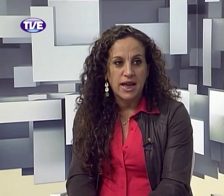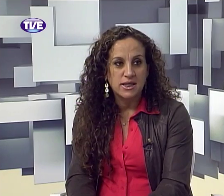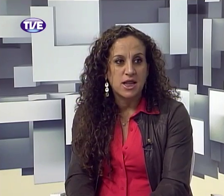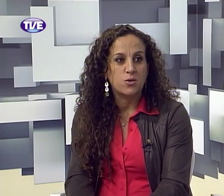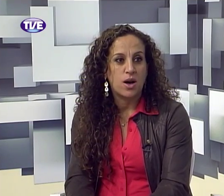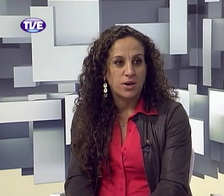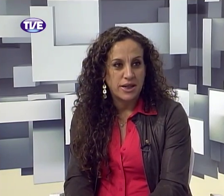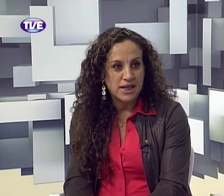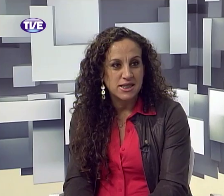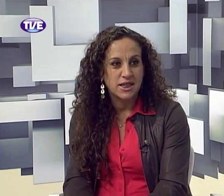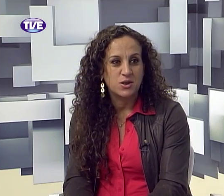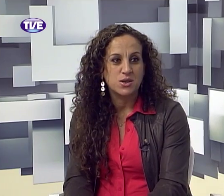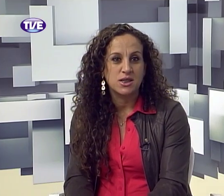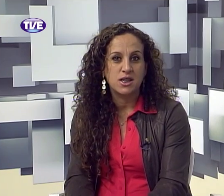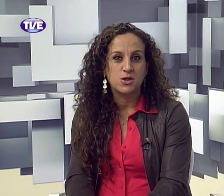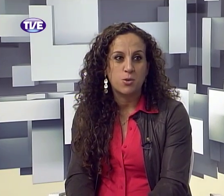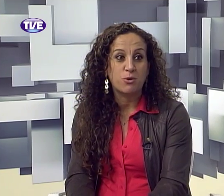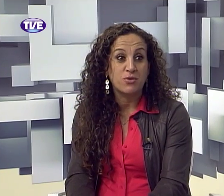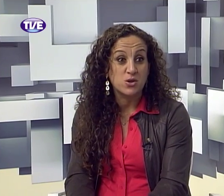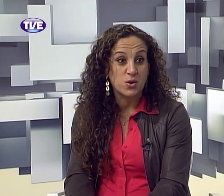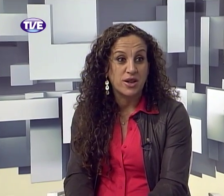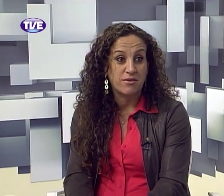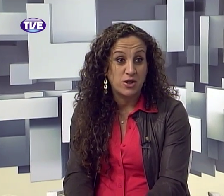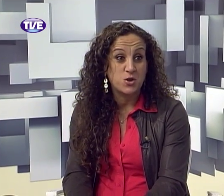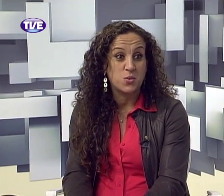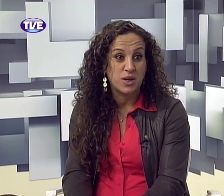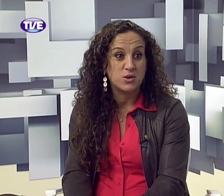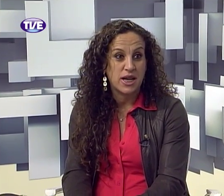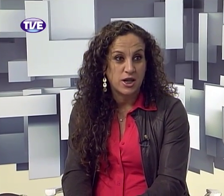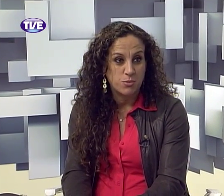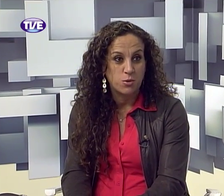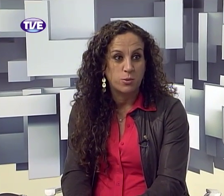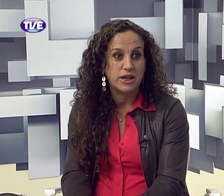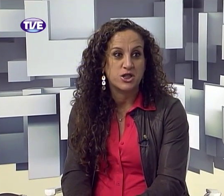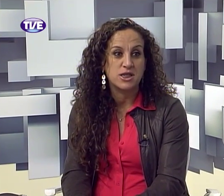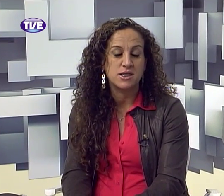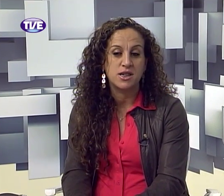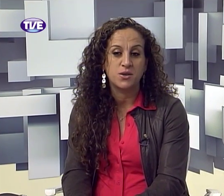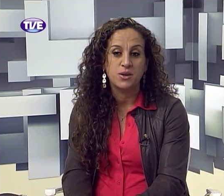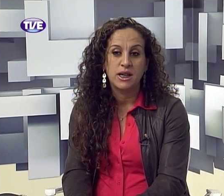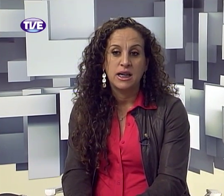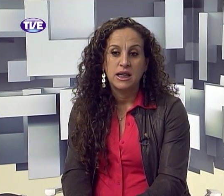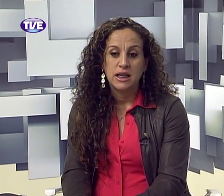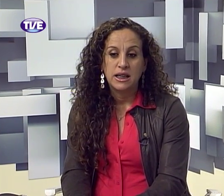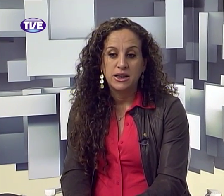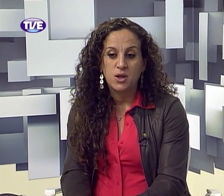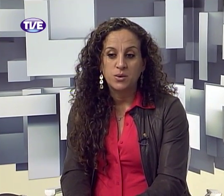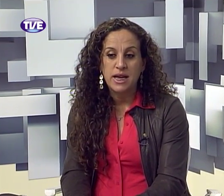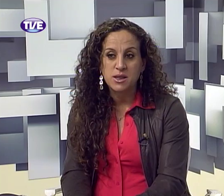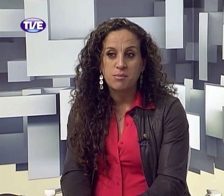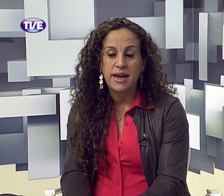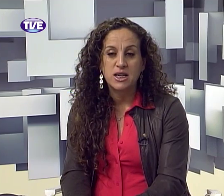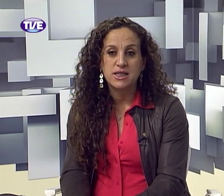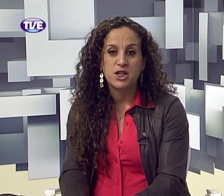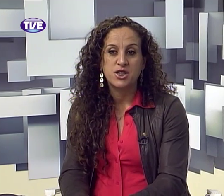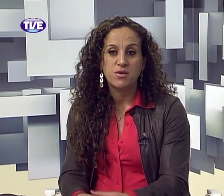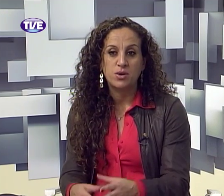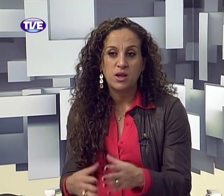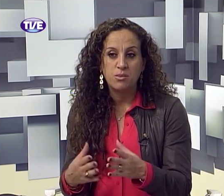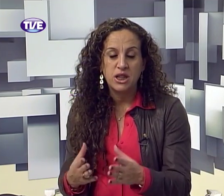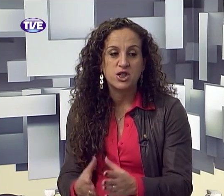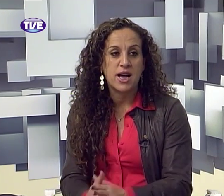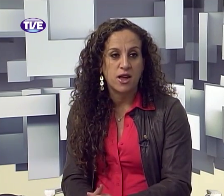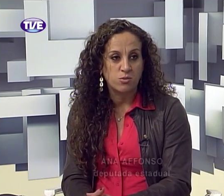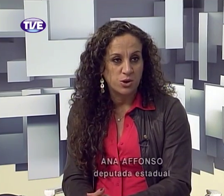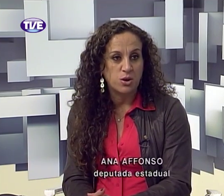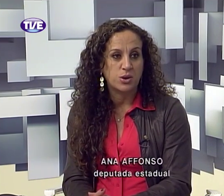estou deputada estadual há 3 anos e sou professora há 21 anos da rede pública de ensino. Então, na Assembleia Legislativa,